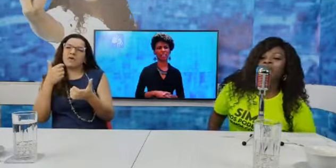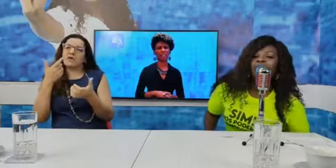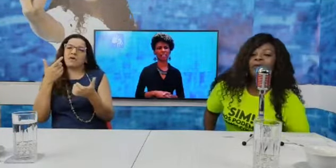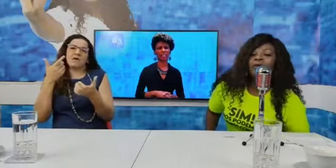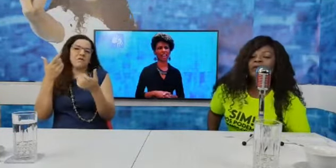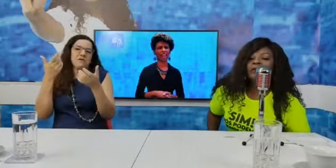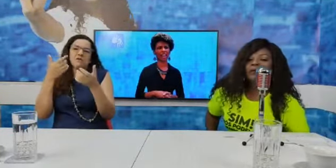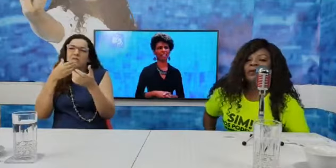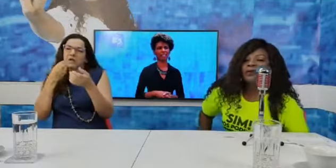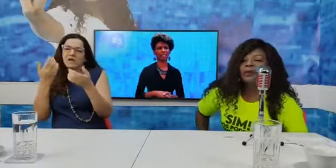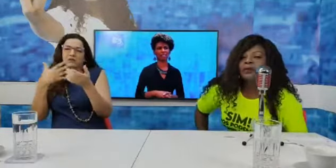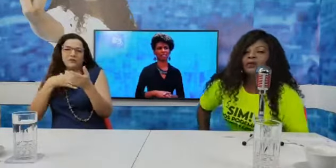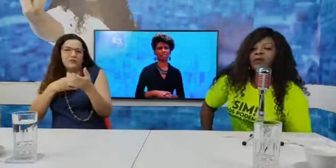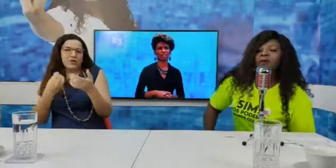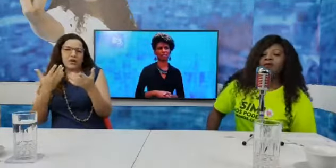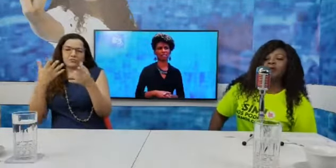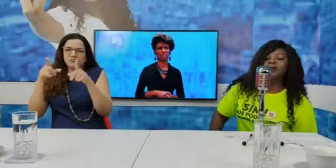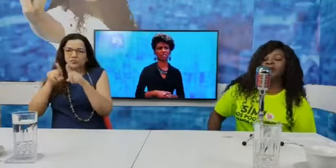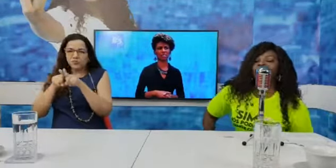filho, ela é casada,